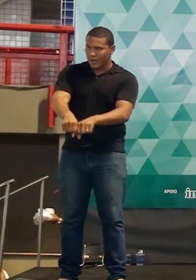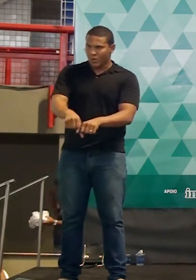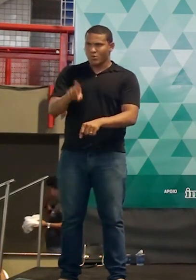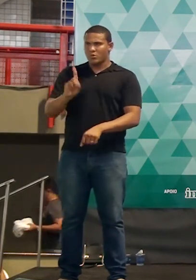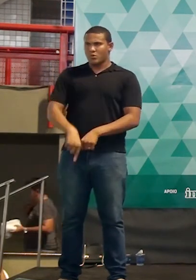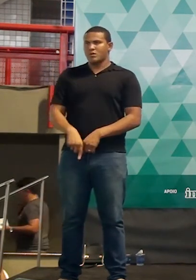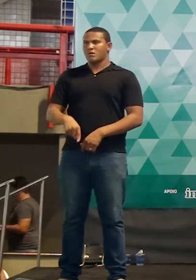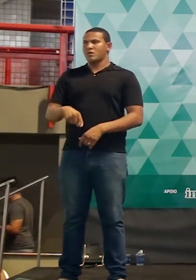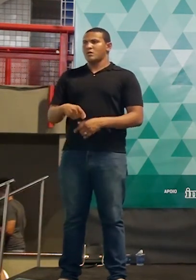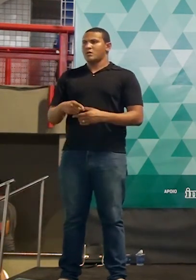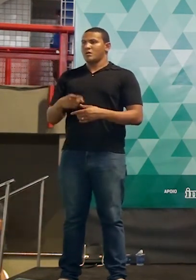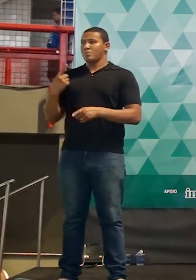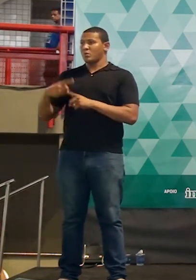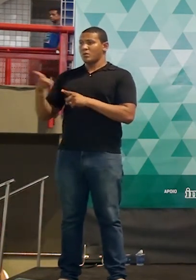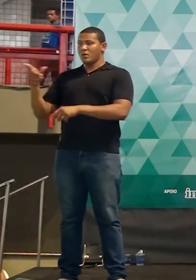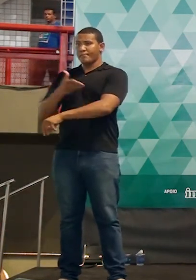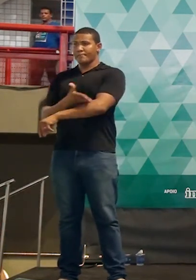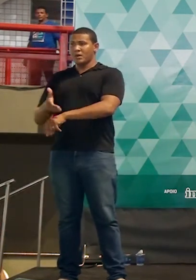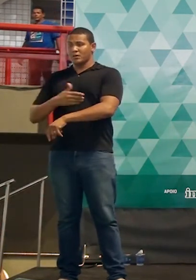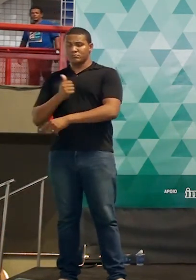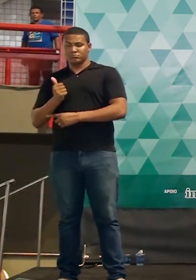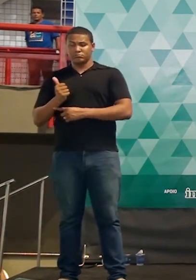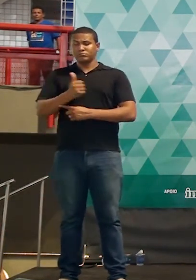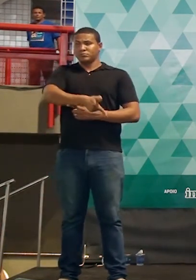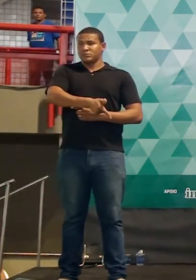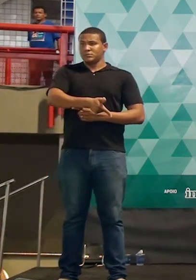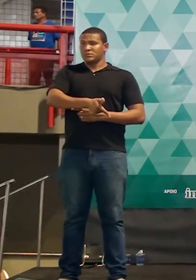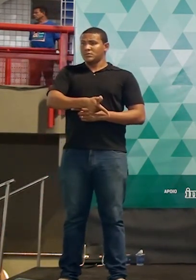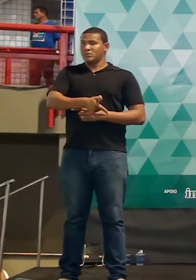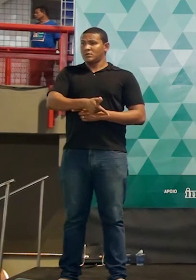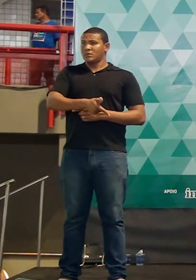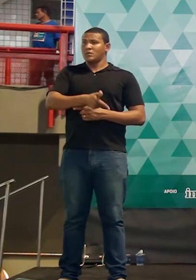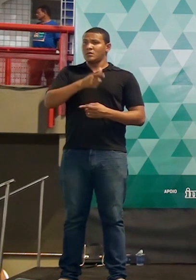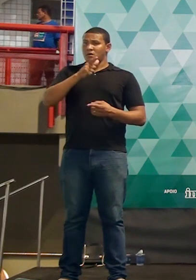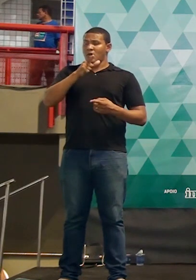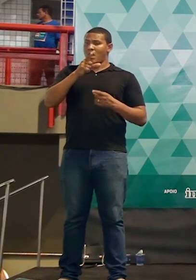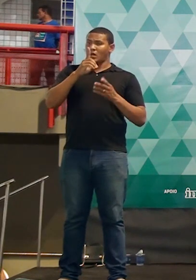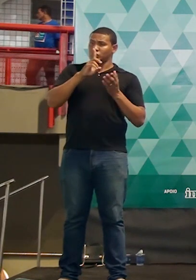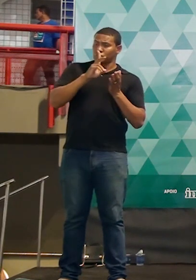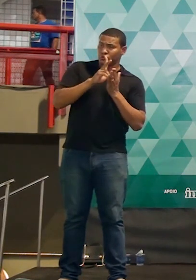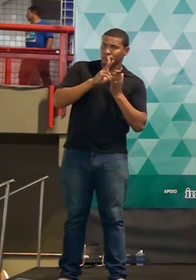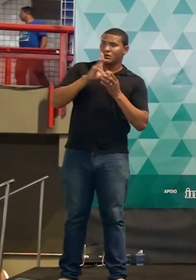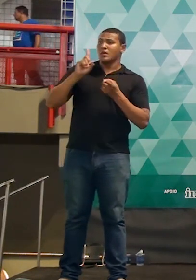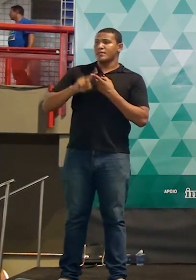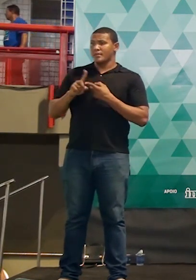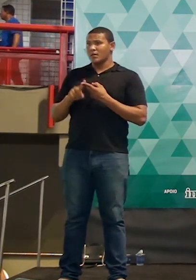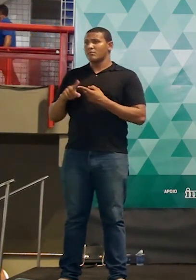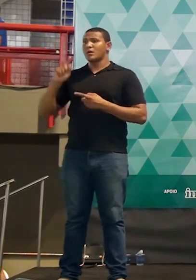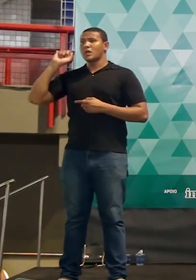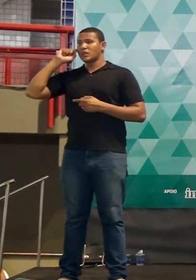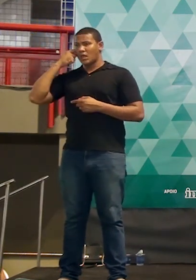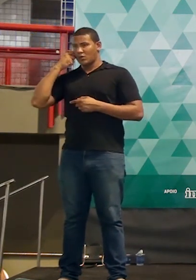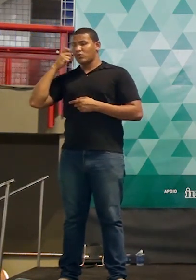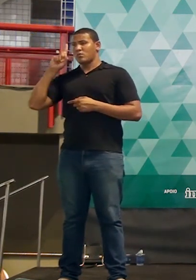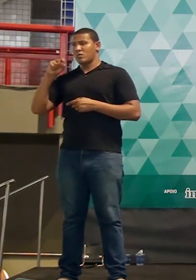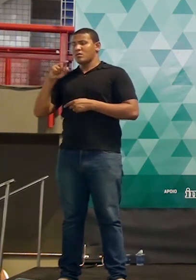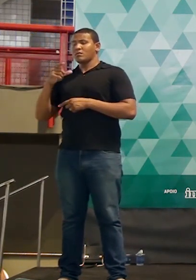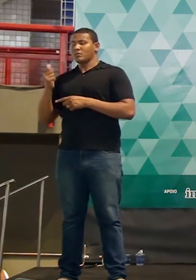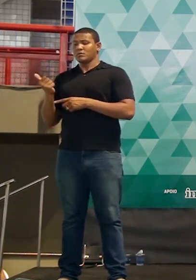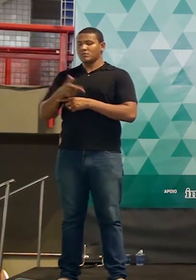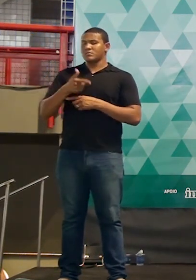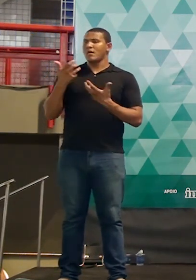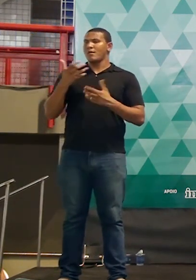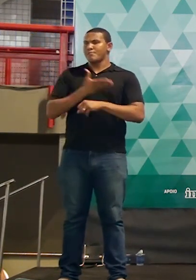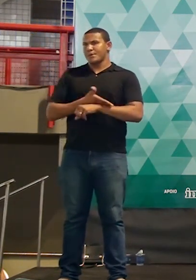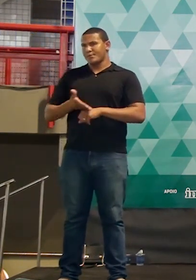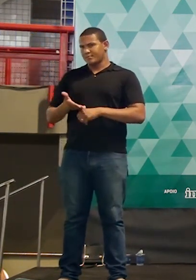uma religião do branco ao índio e ao negro. Entenderam? Isso é chamado alusão histórica. Antes